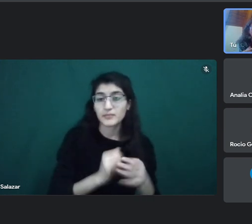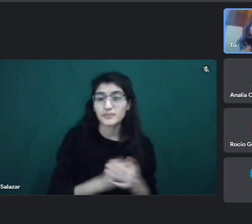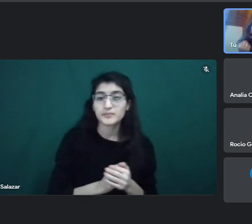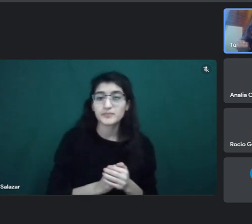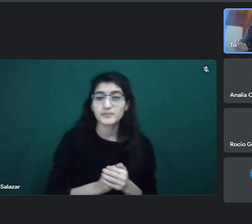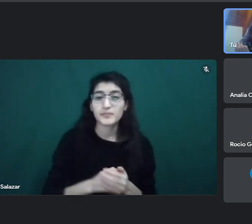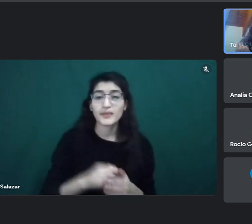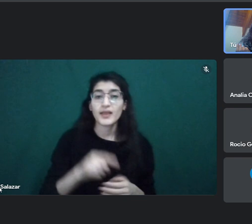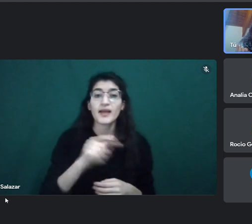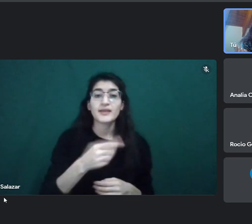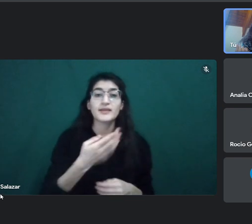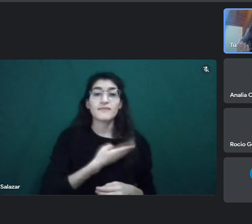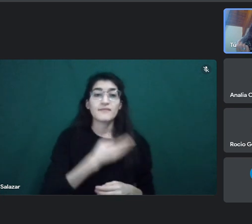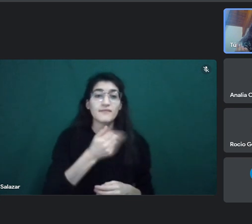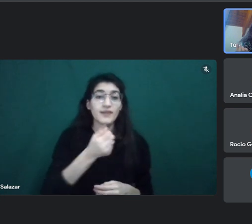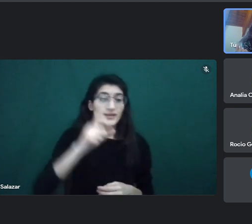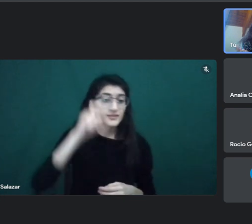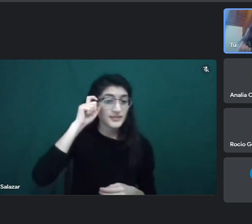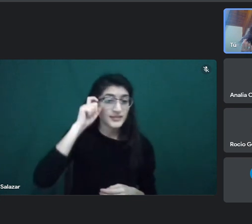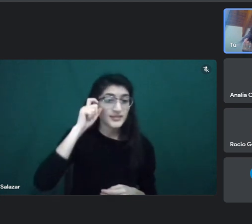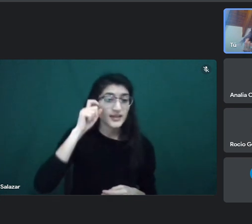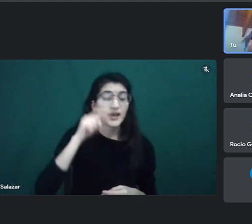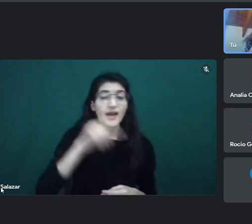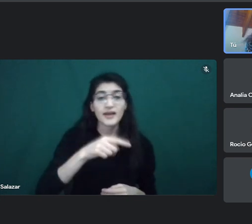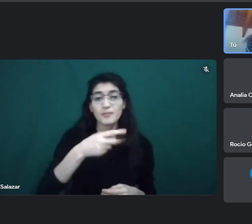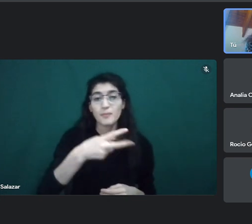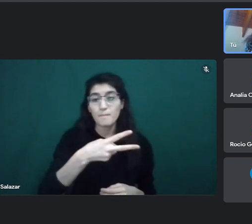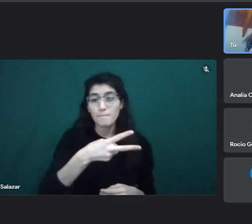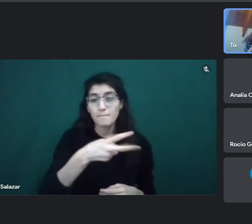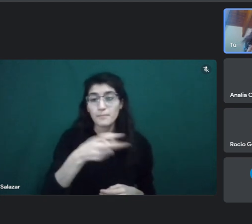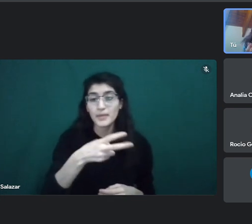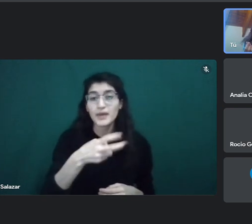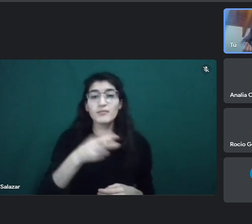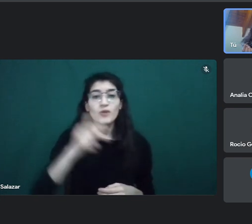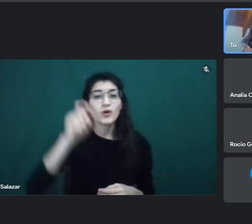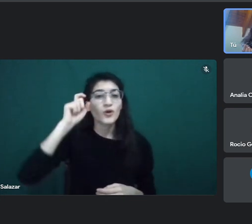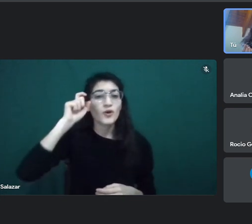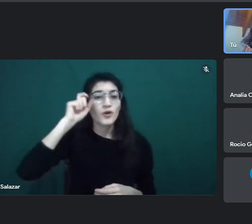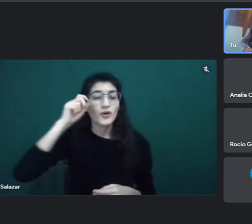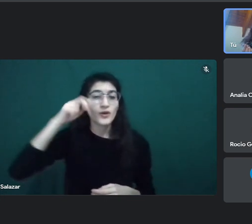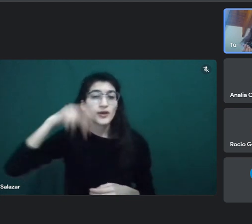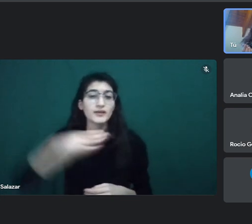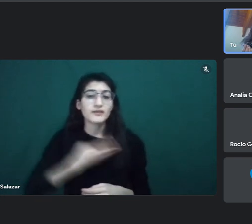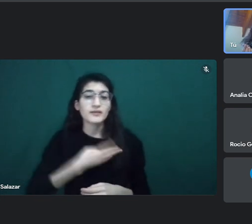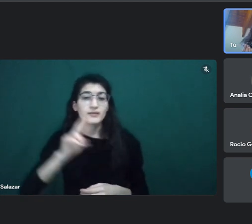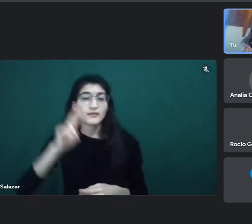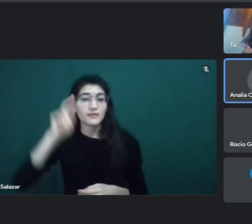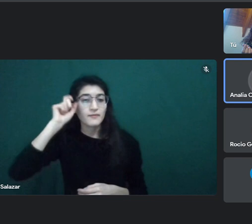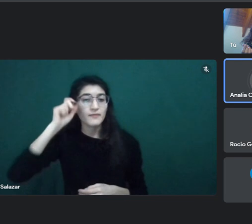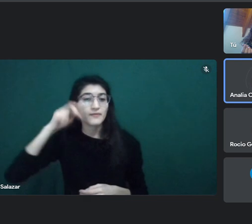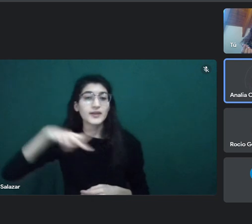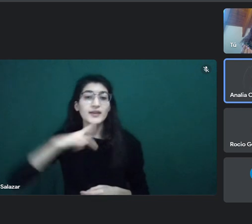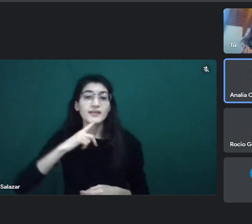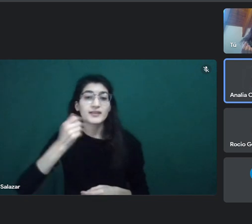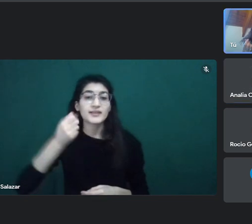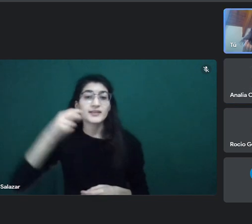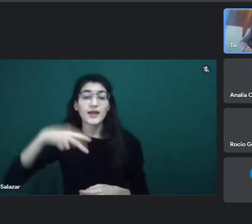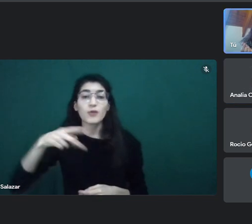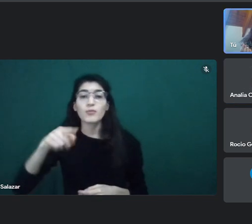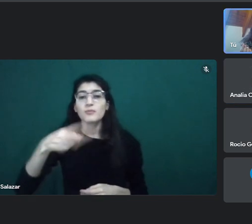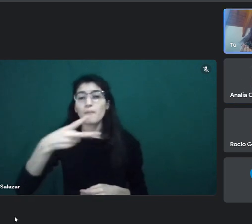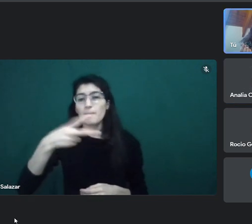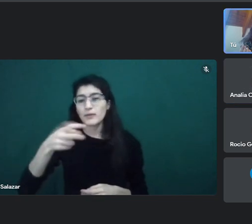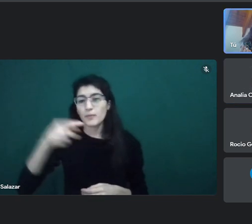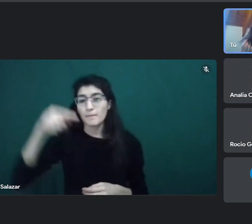como verbo. Con el verbo enfrentan, está en presente, ¿sí? La otra